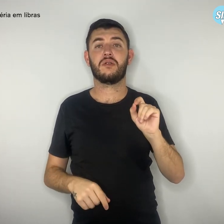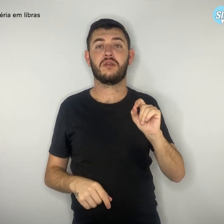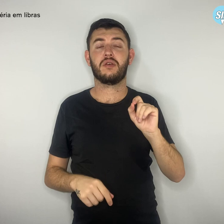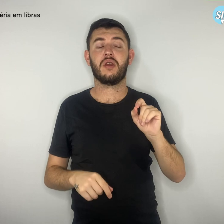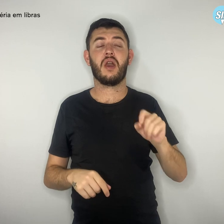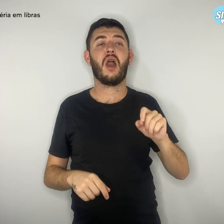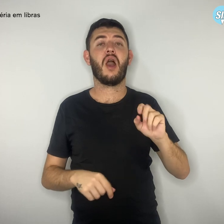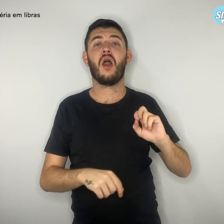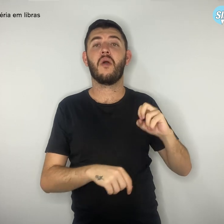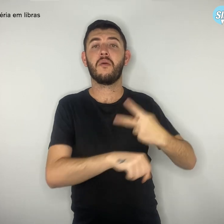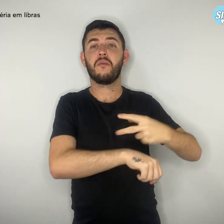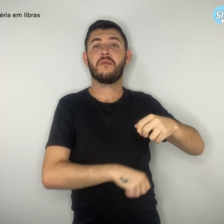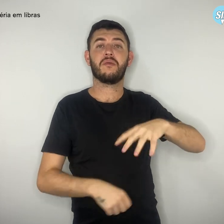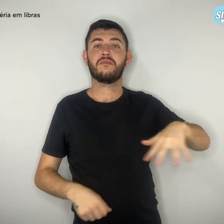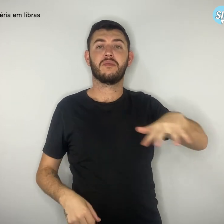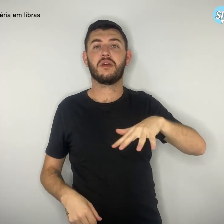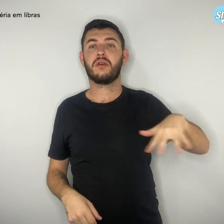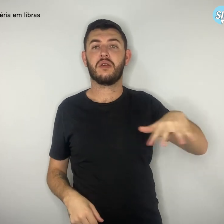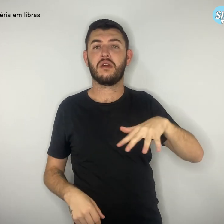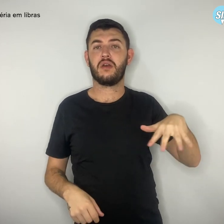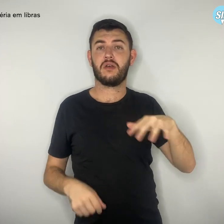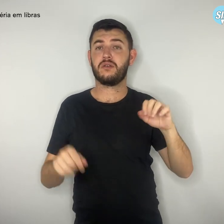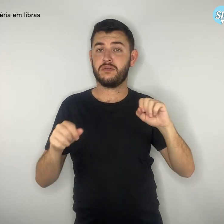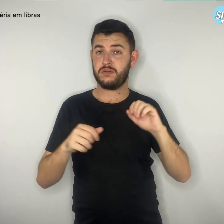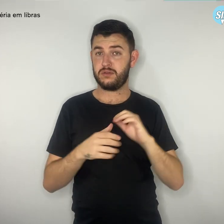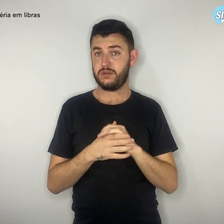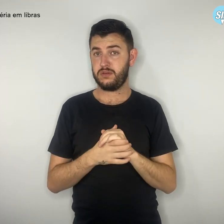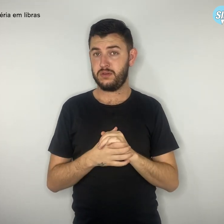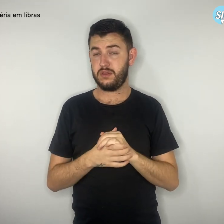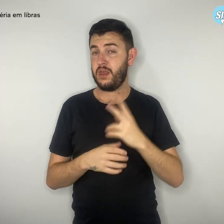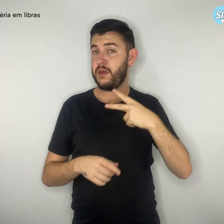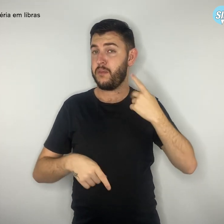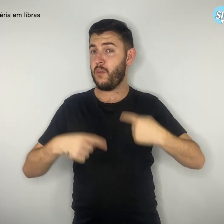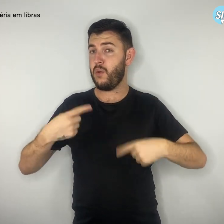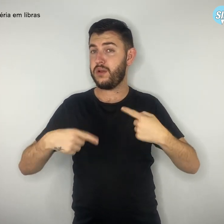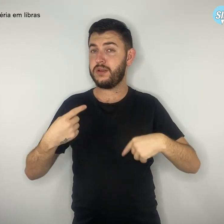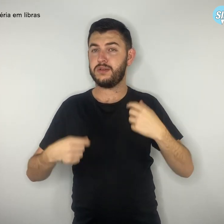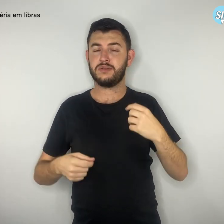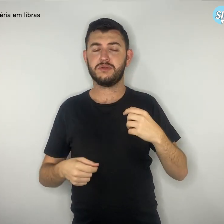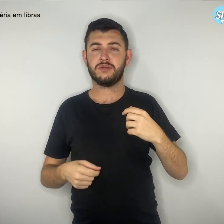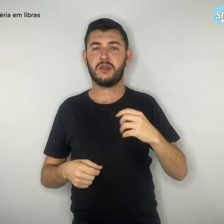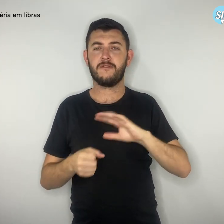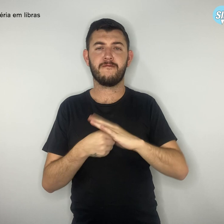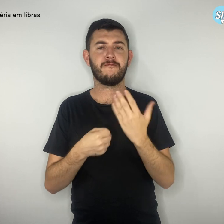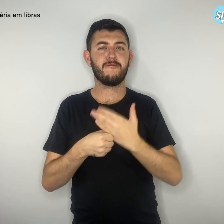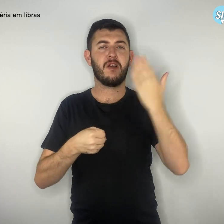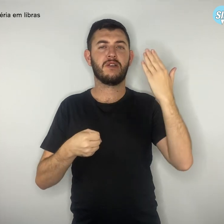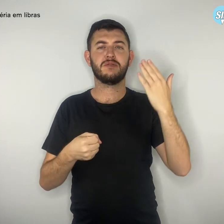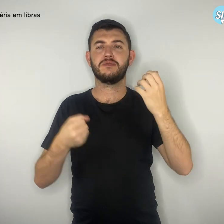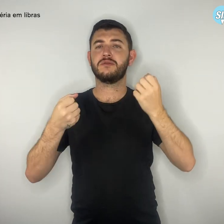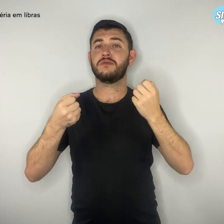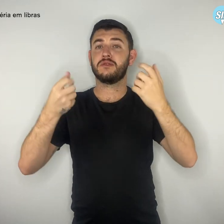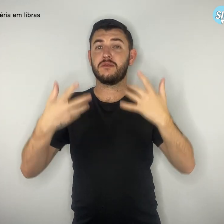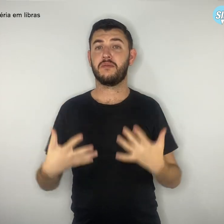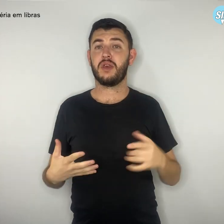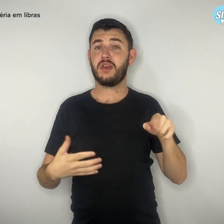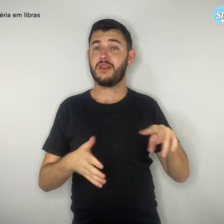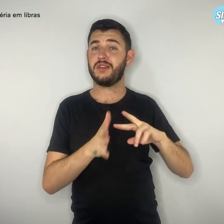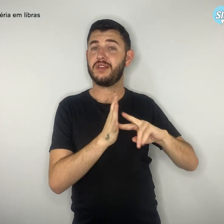às vicissitudes do mercado global. De acordo com a política fascista, os sindicatos